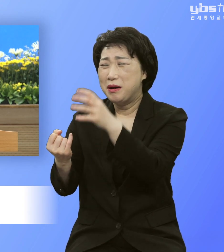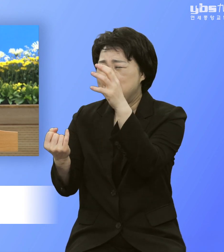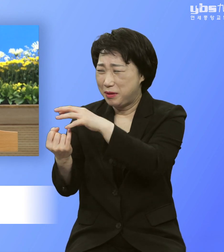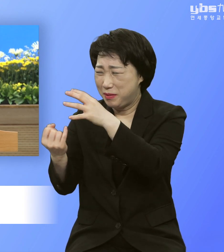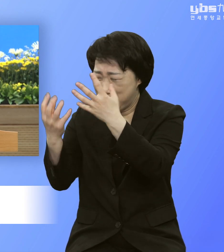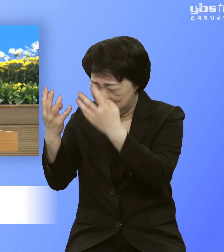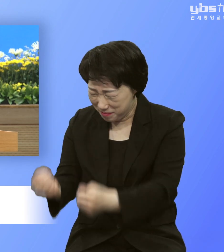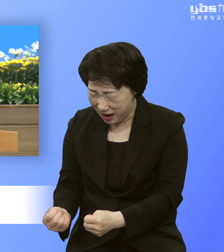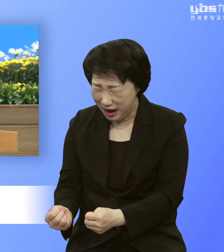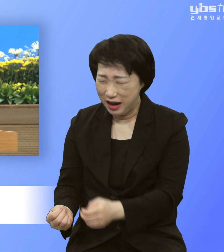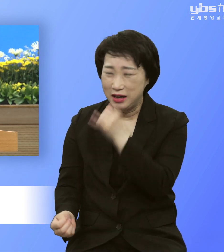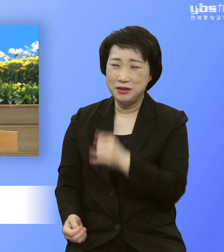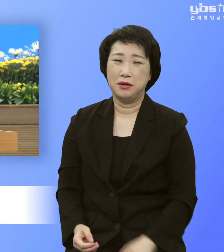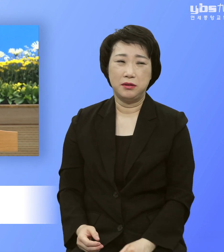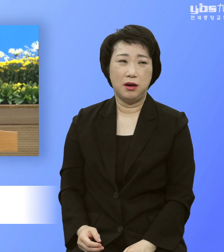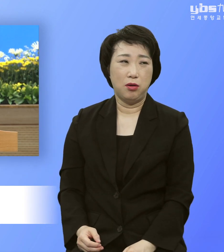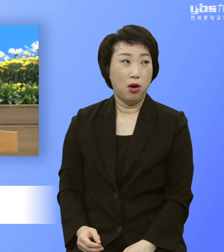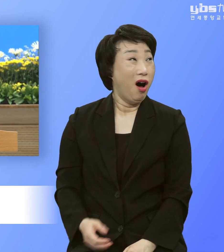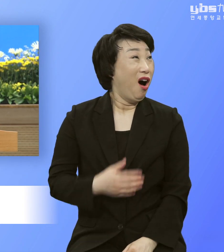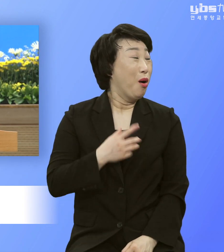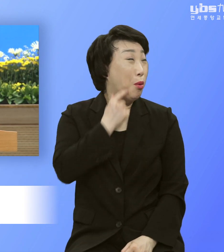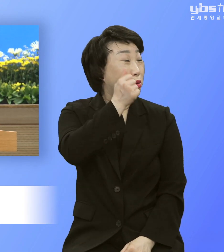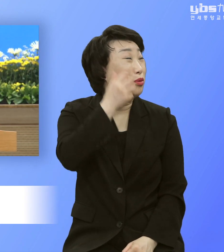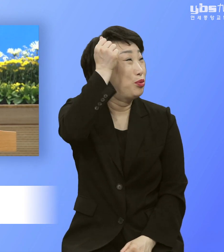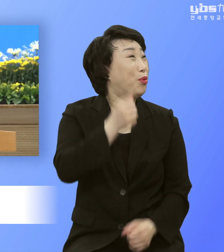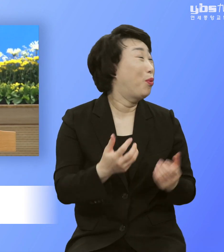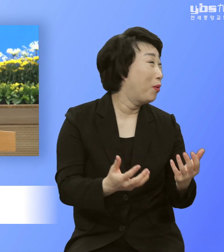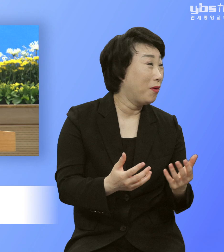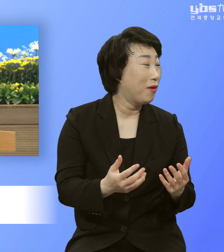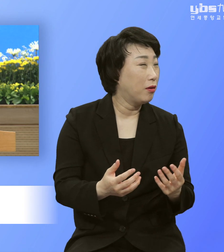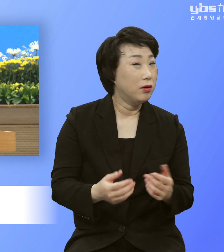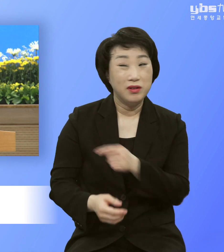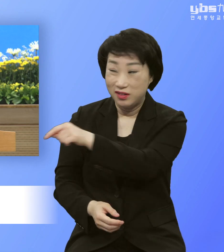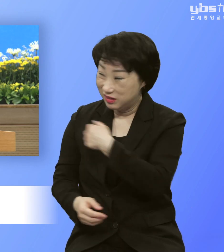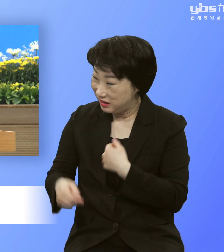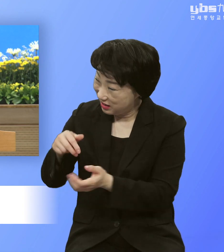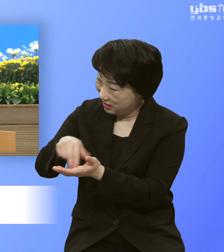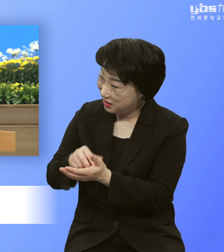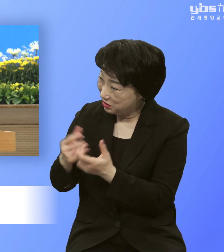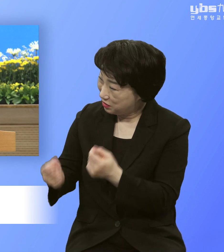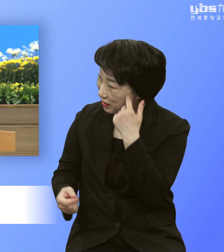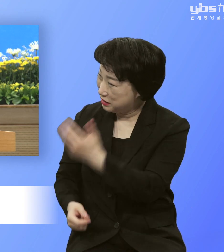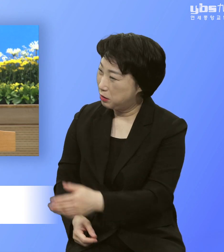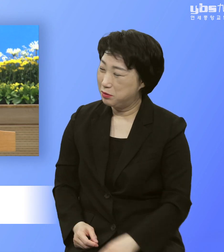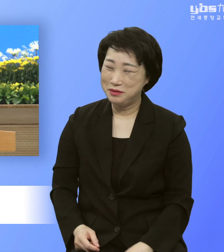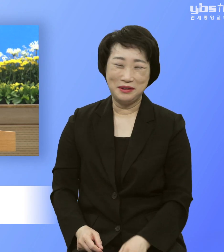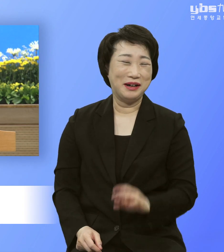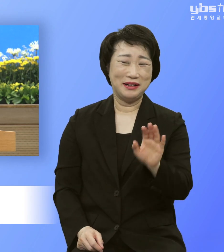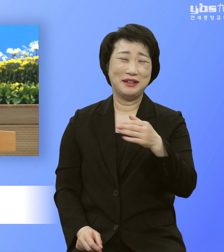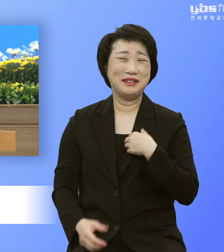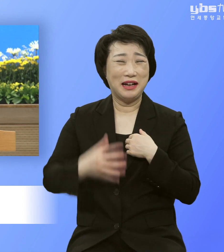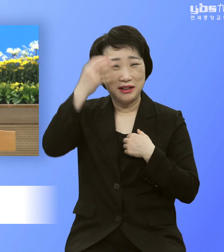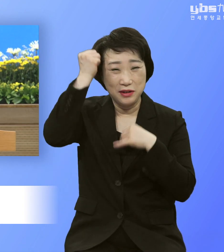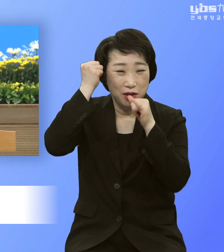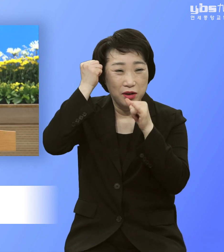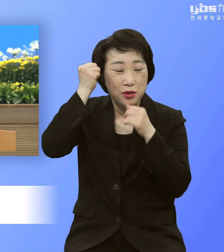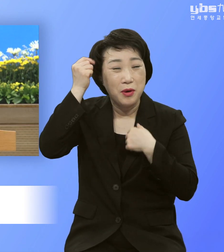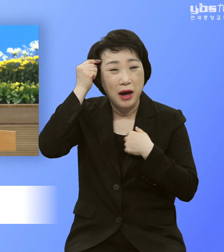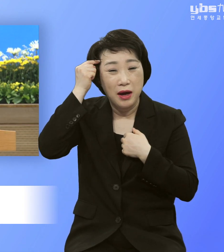내가 너요? 응? 왜 기억하느냐 이 말이요.